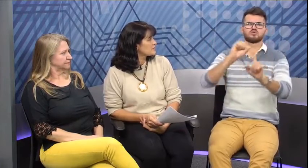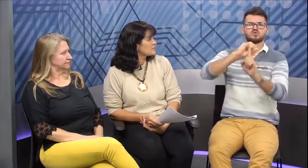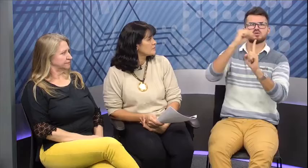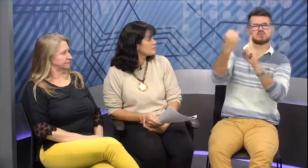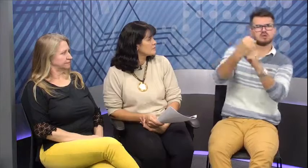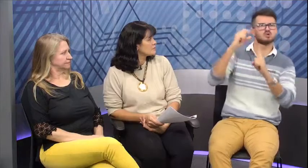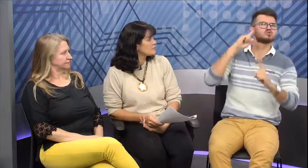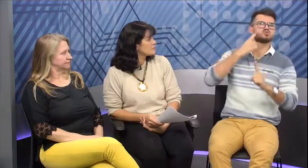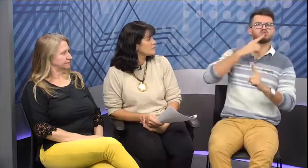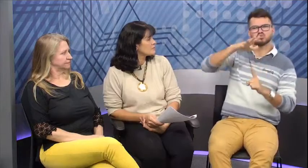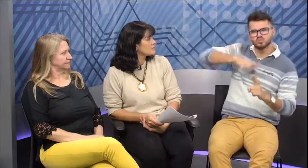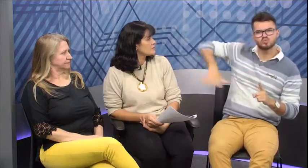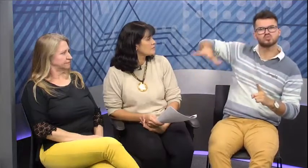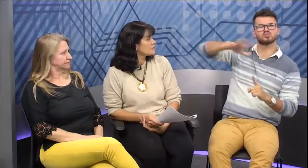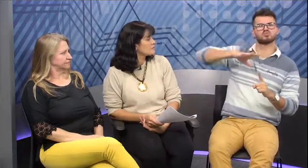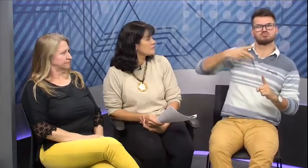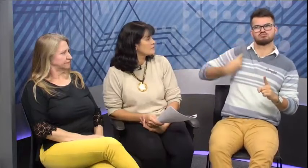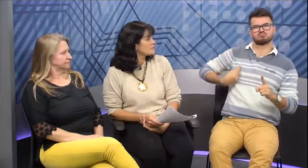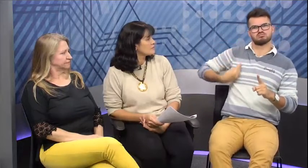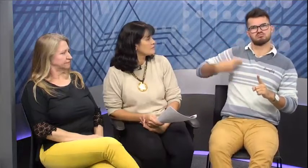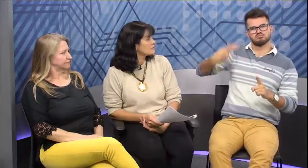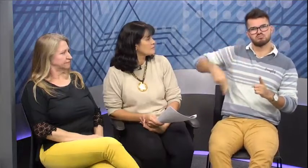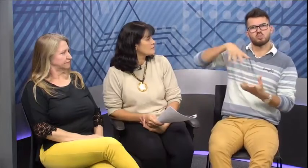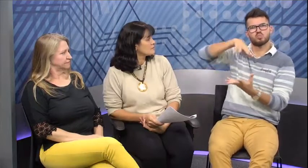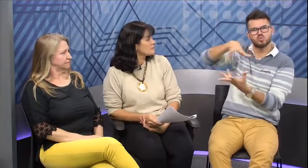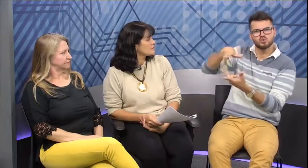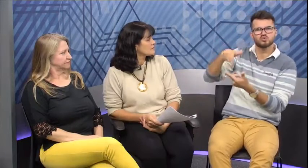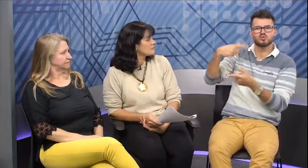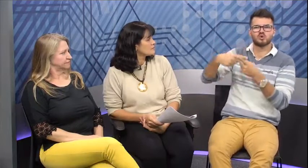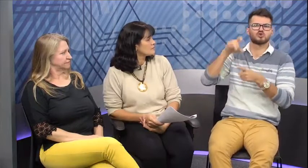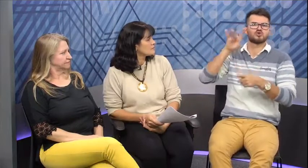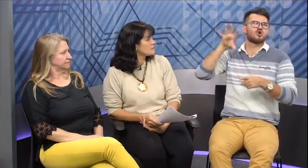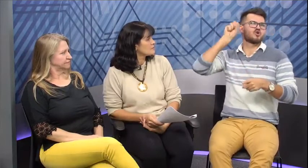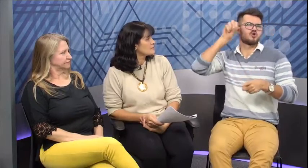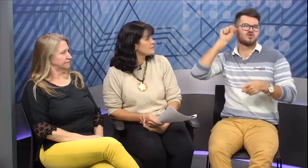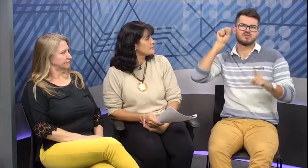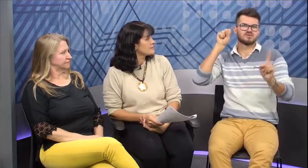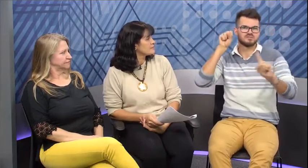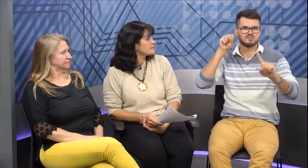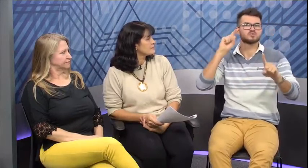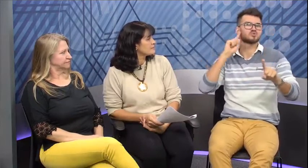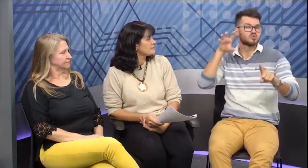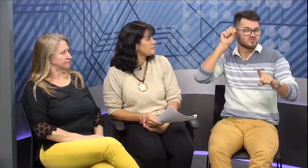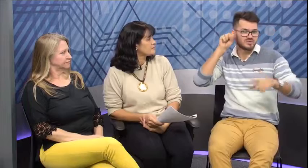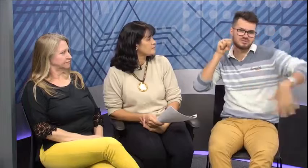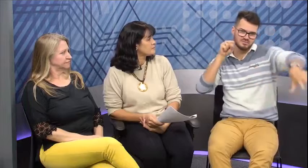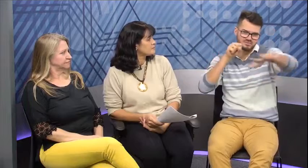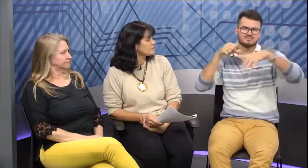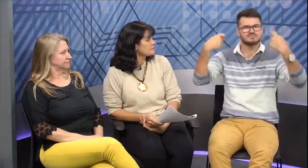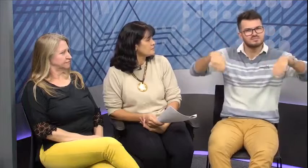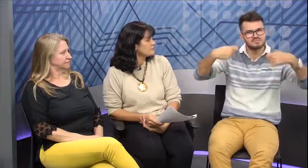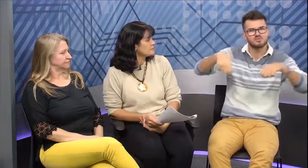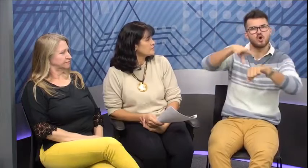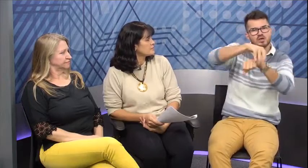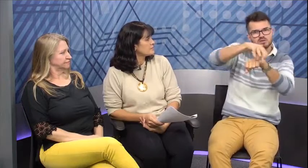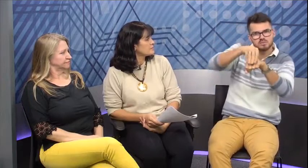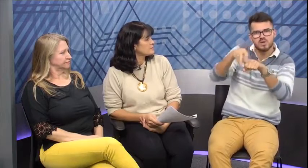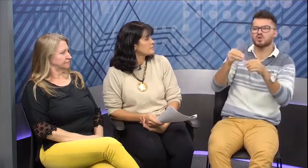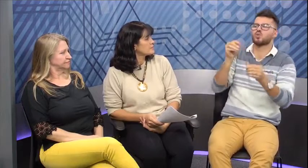ocorra, né, a difusão e também para que eu represente a comunidade surda, né? Porque não é só ouvintes que nós temos surdos,